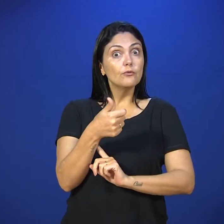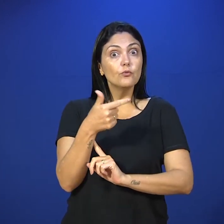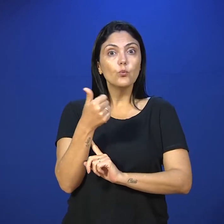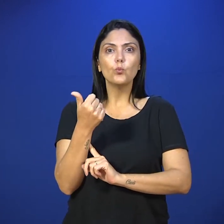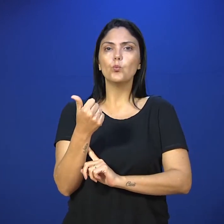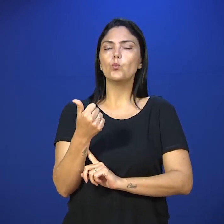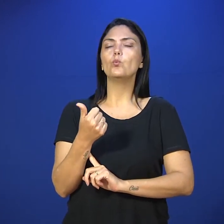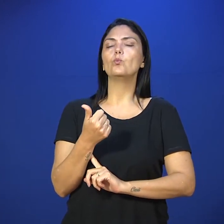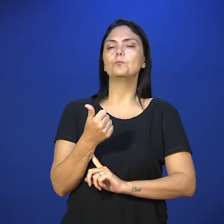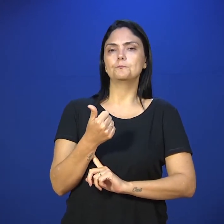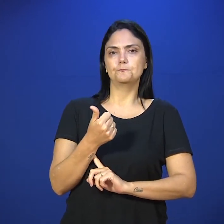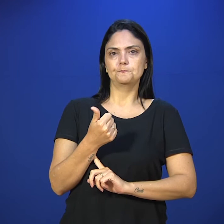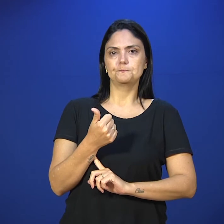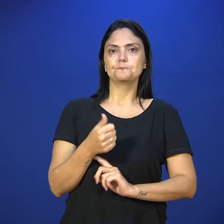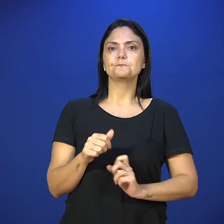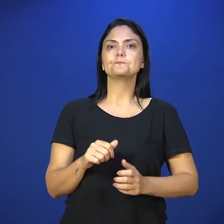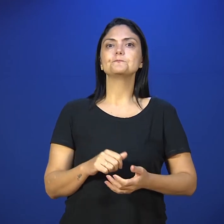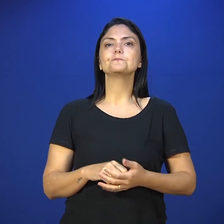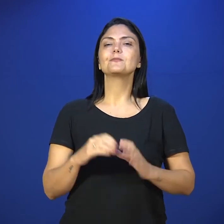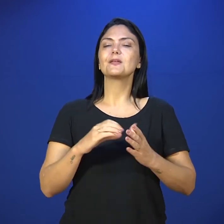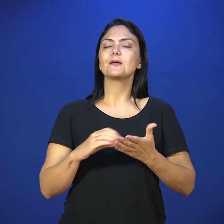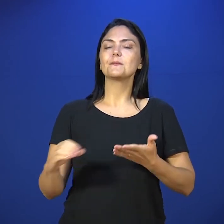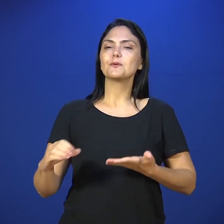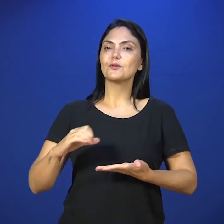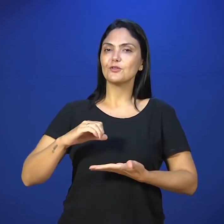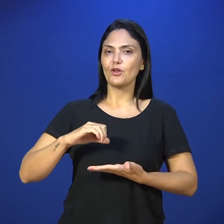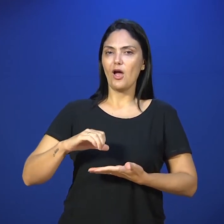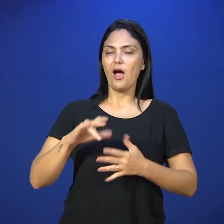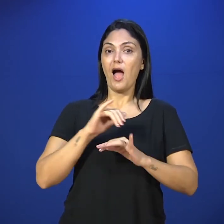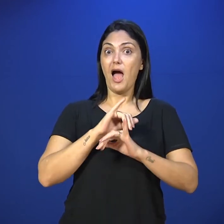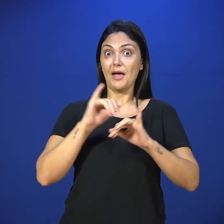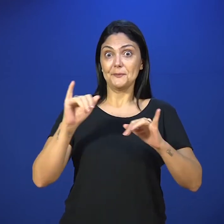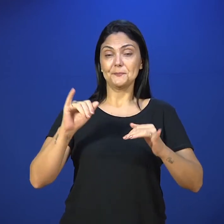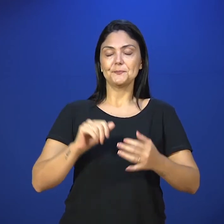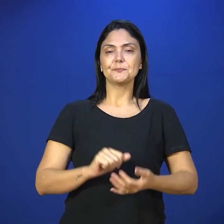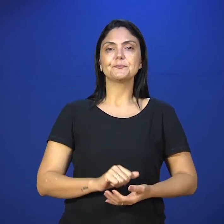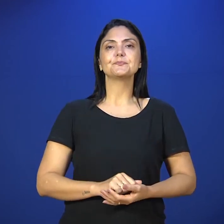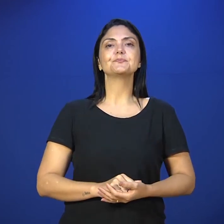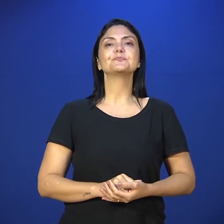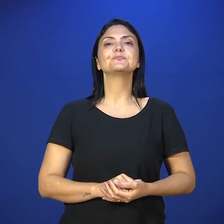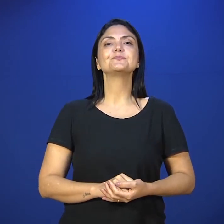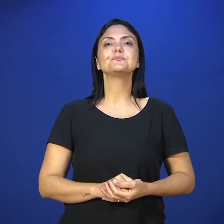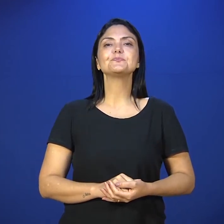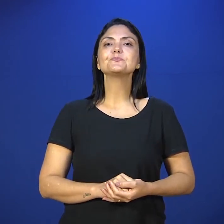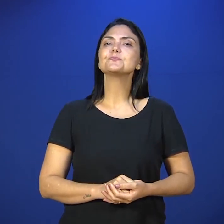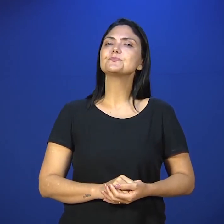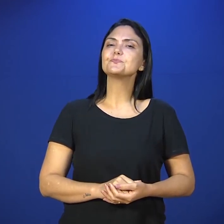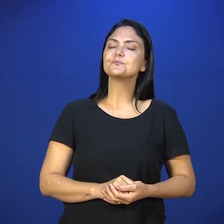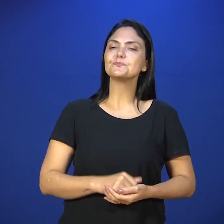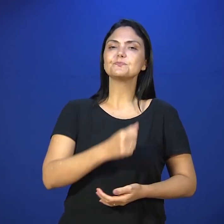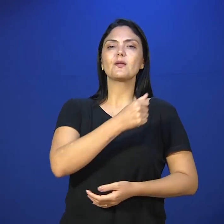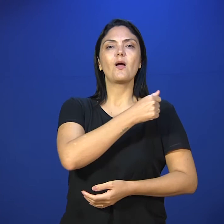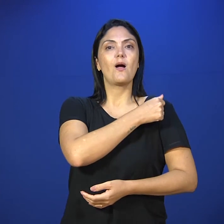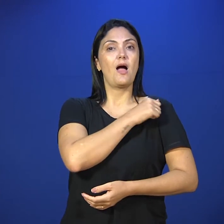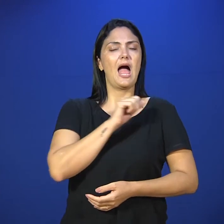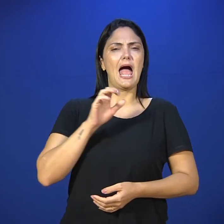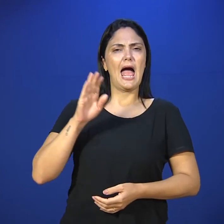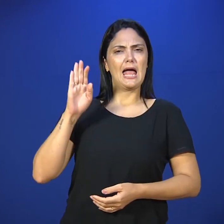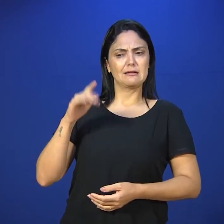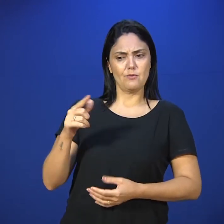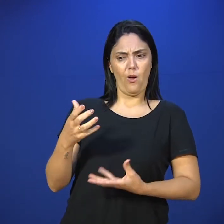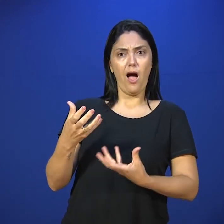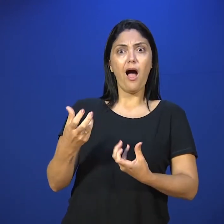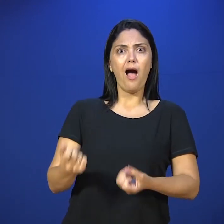2021. Capítulo 9. Das disposições finais. 1. O candidato, ao se inscrever,